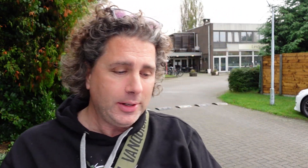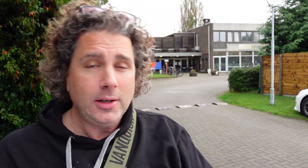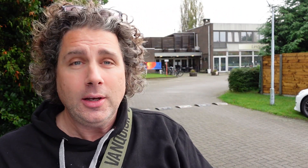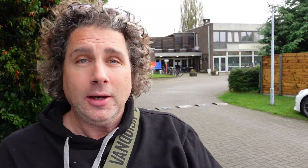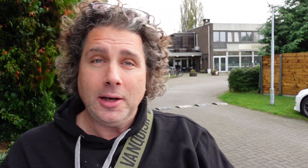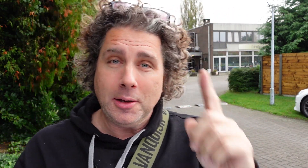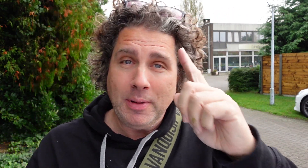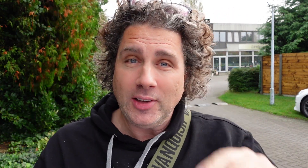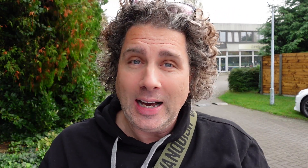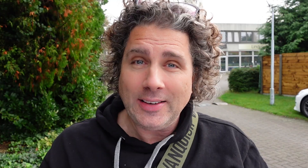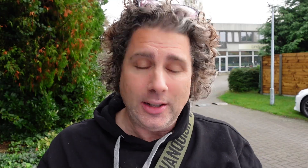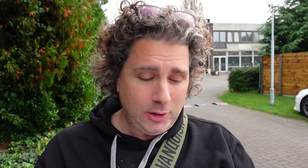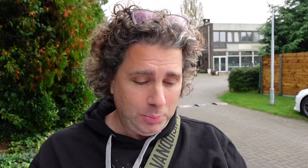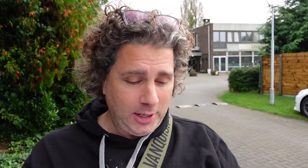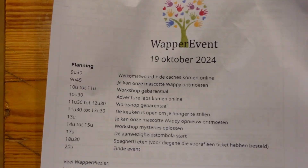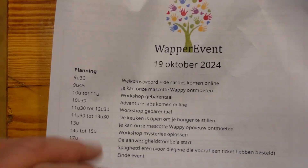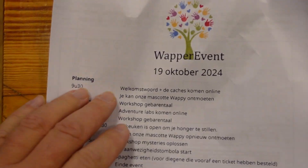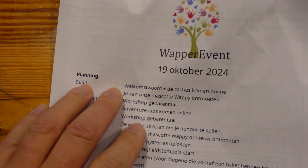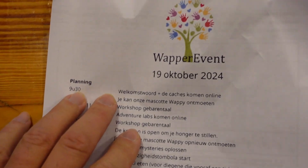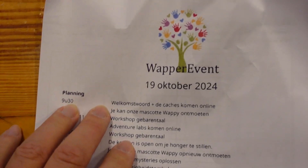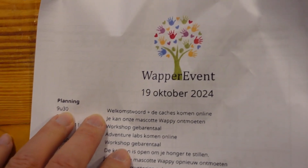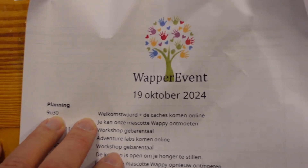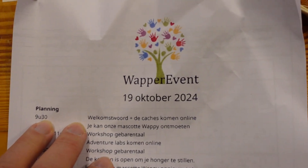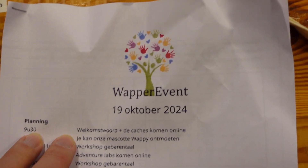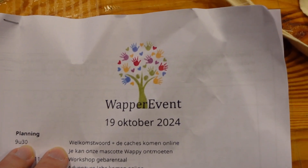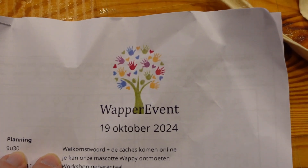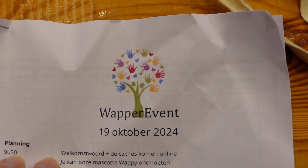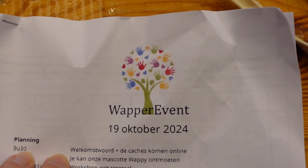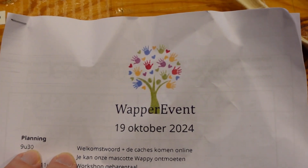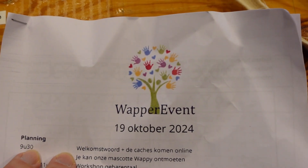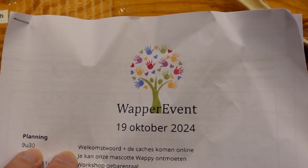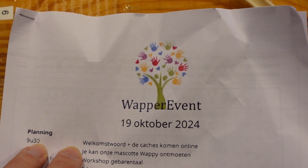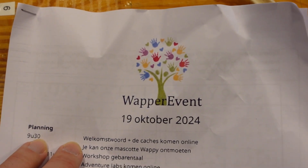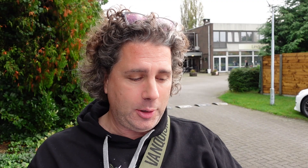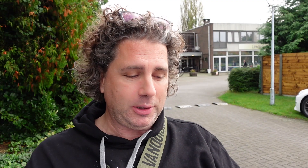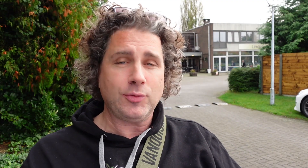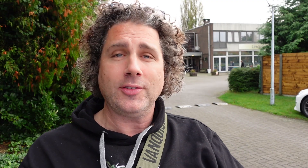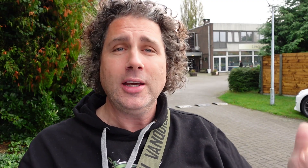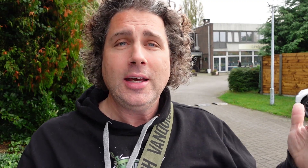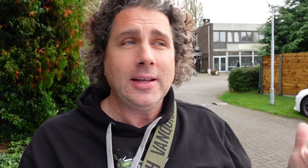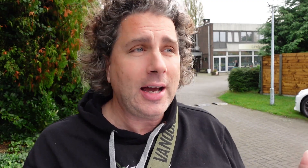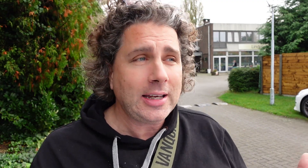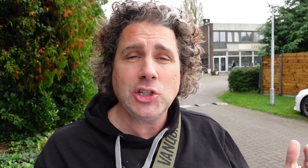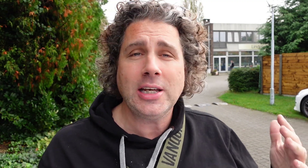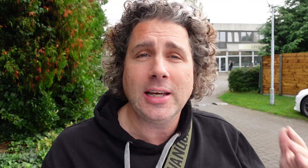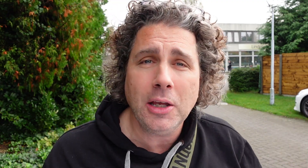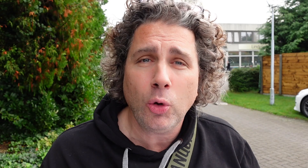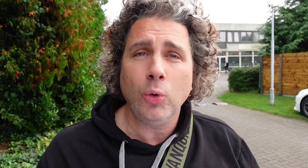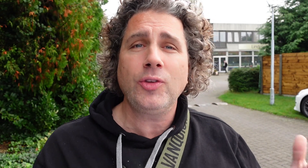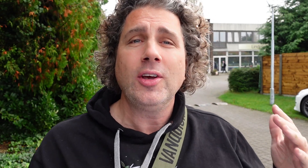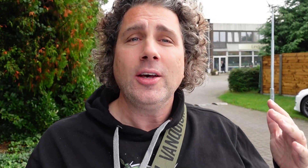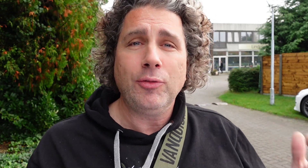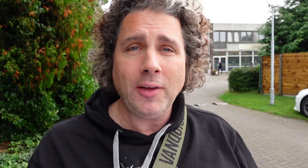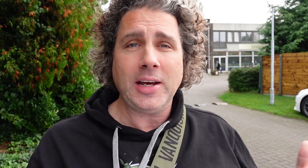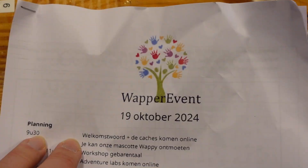tasje eh met de Haan eh op de achtergrond zit een eh ja soort van boekje eigenlijk van het Wapper Event en daarin zie je heel